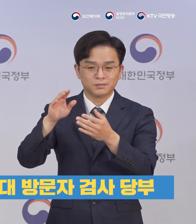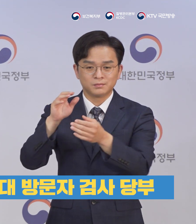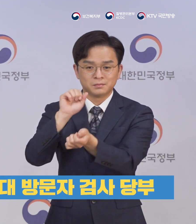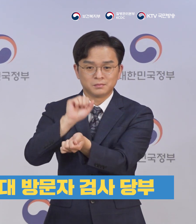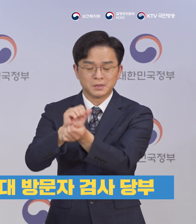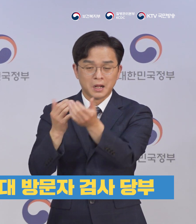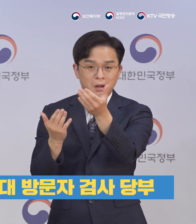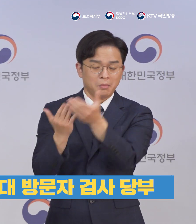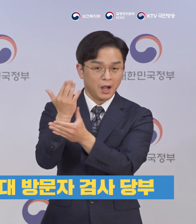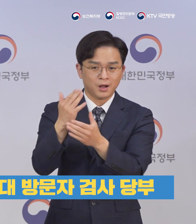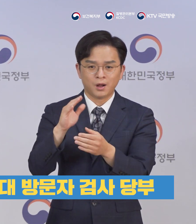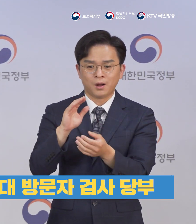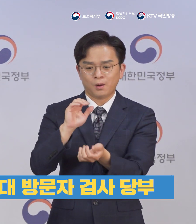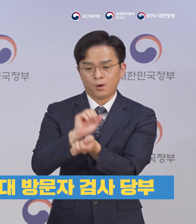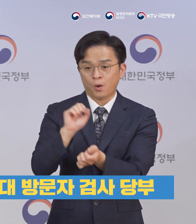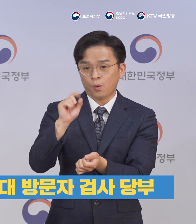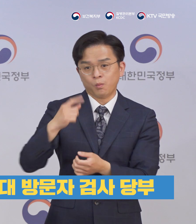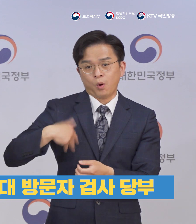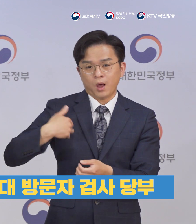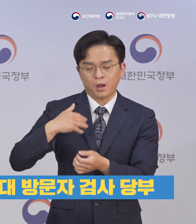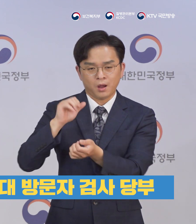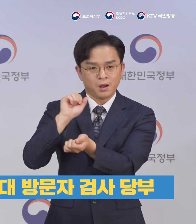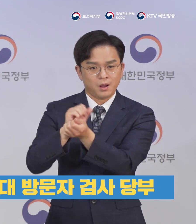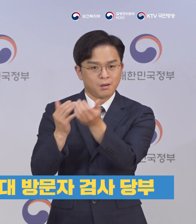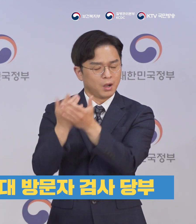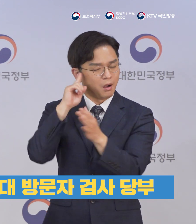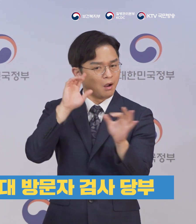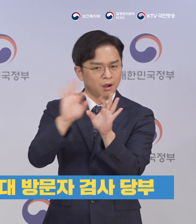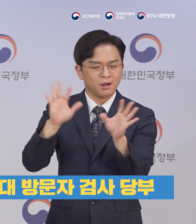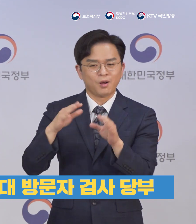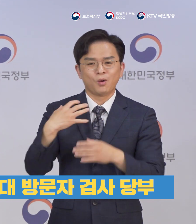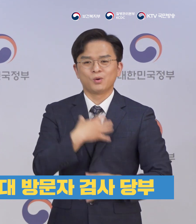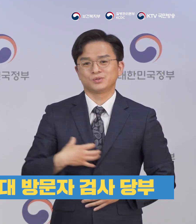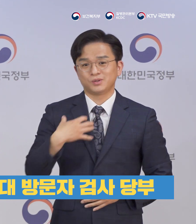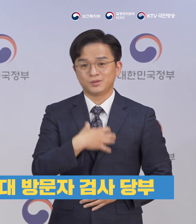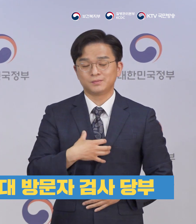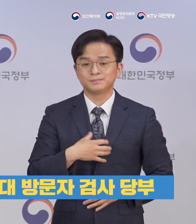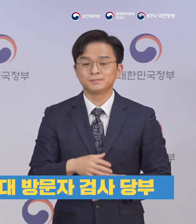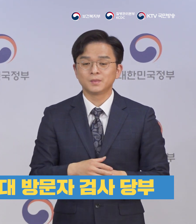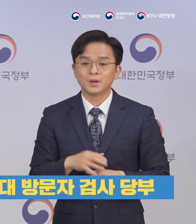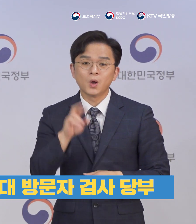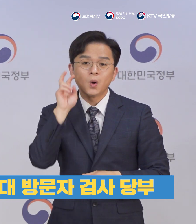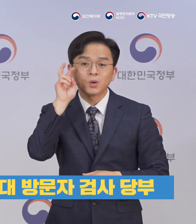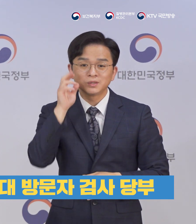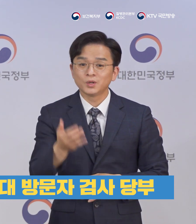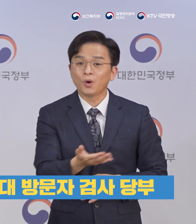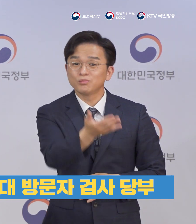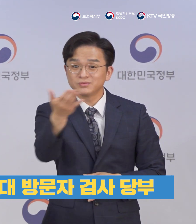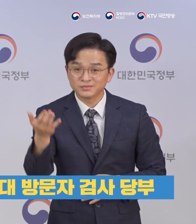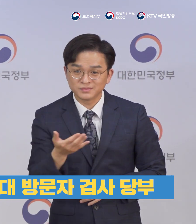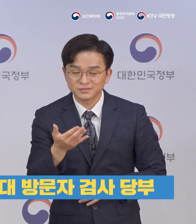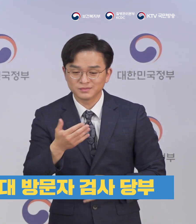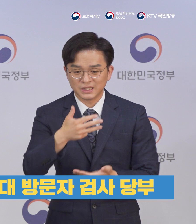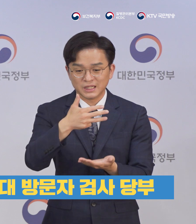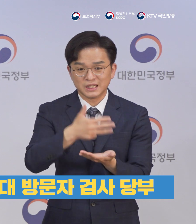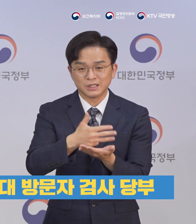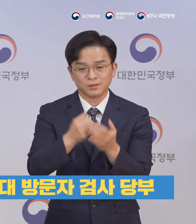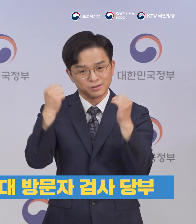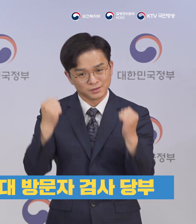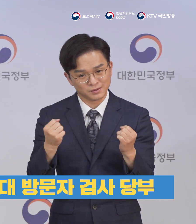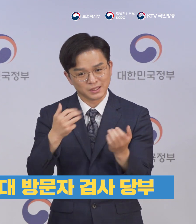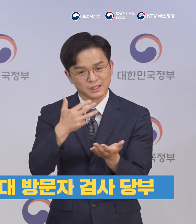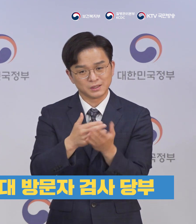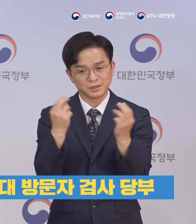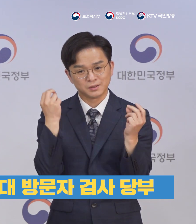존재 가능성은 여전히 남아 있습니다. 이태원 일대를 방문하고 아직도 검사를 받지 않은